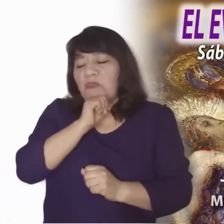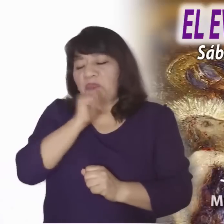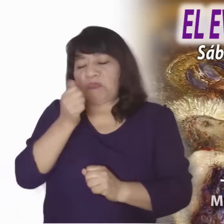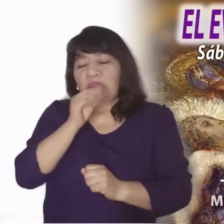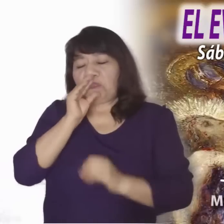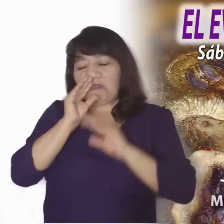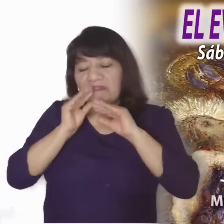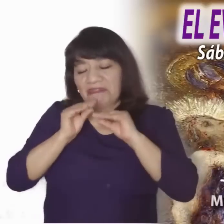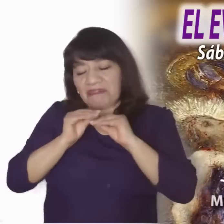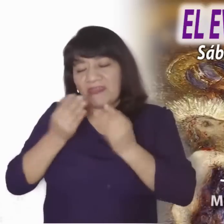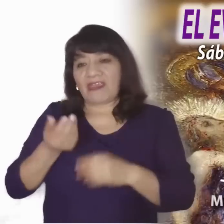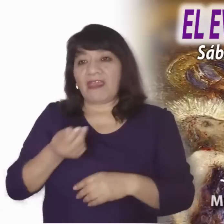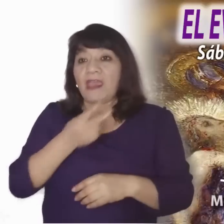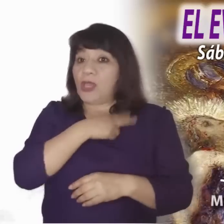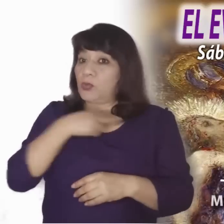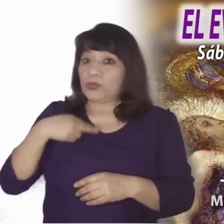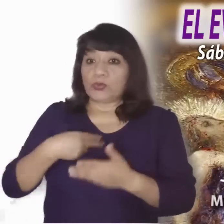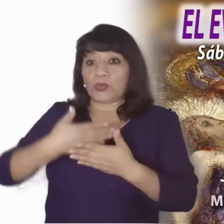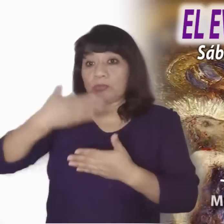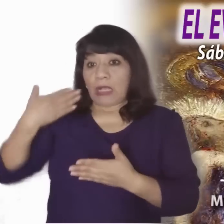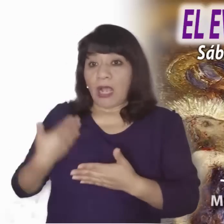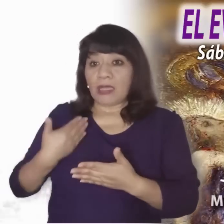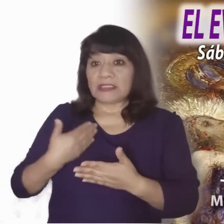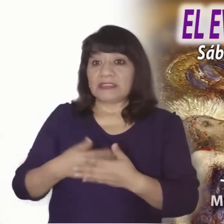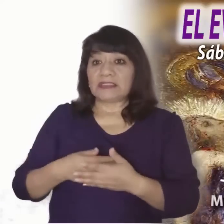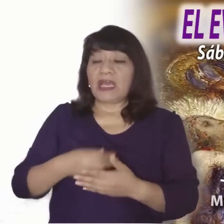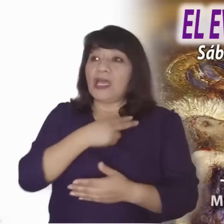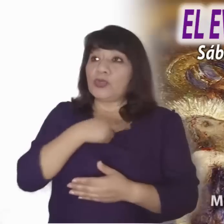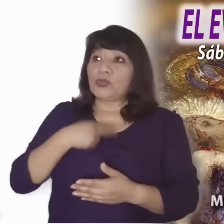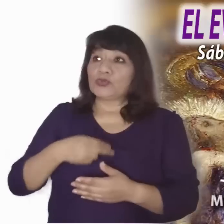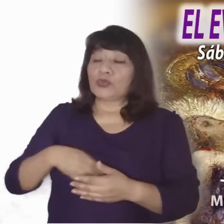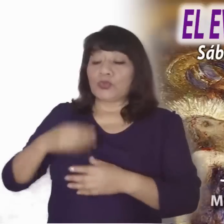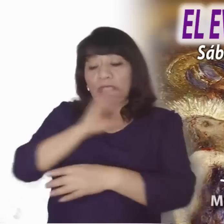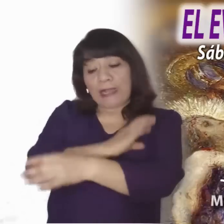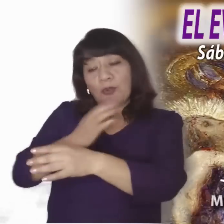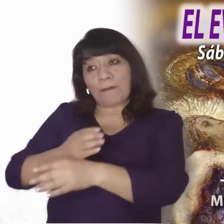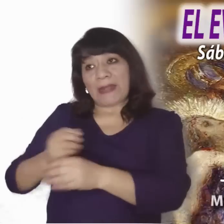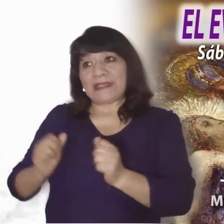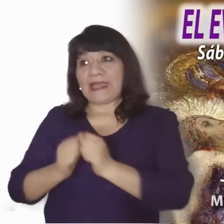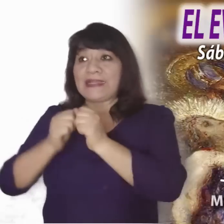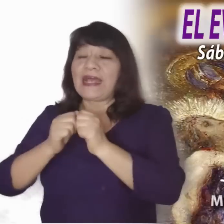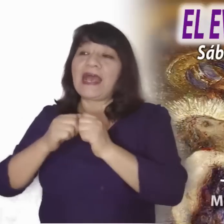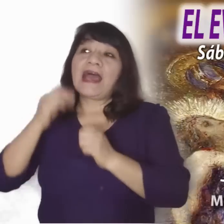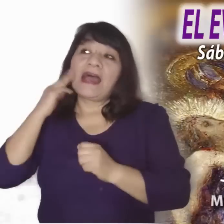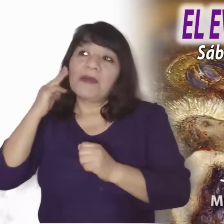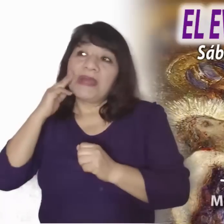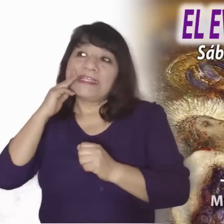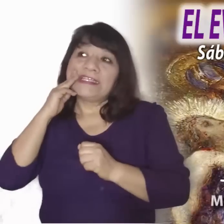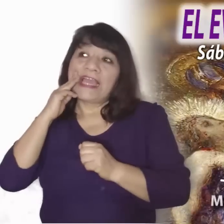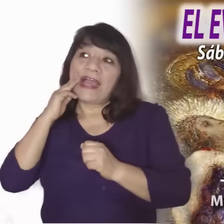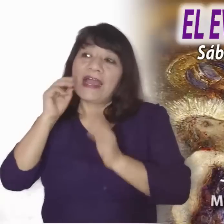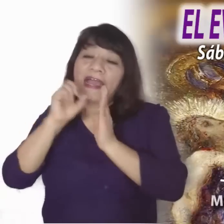silencio. Si no hemos sido capaces de llegar con María a la cima del Calvario para acompañar al